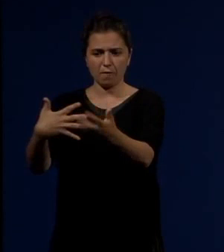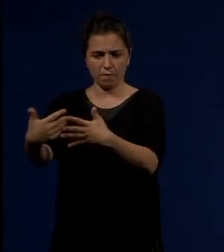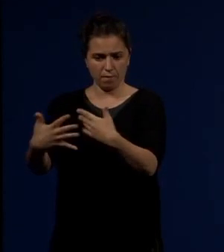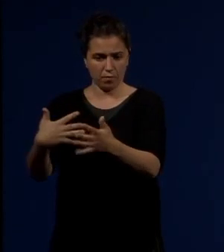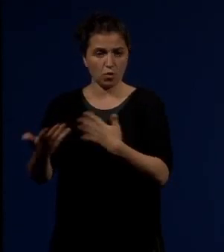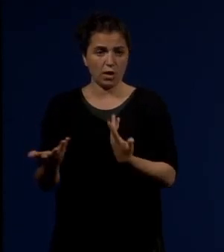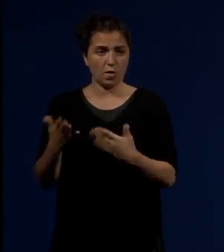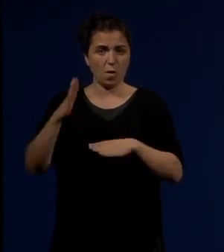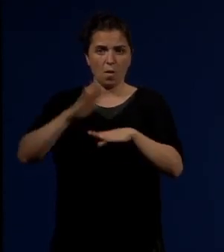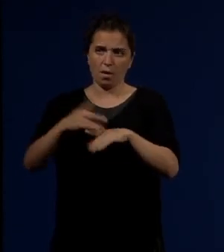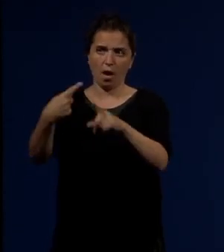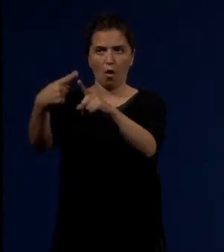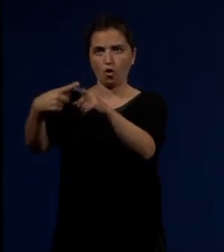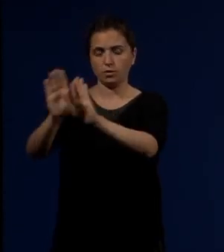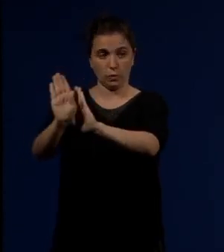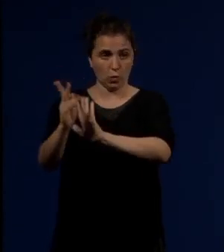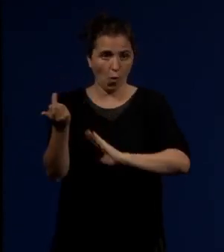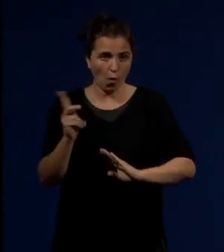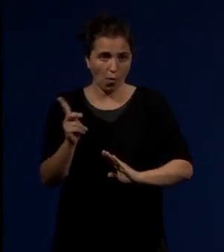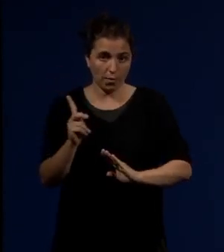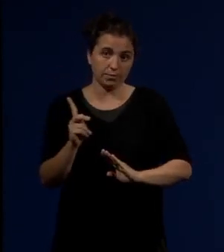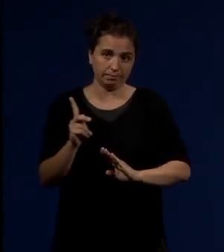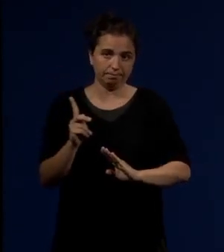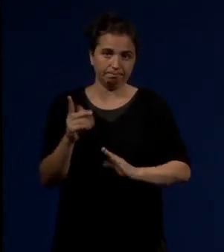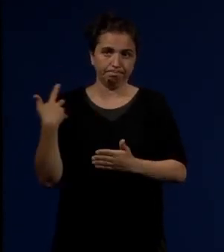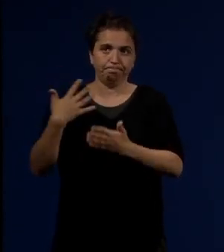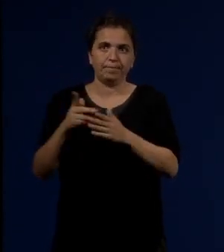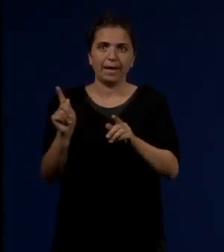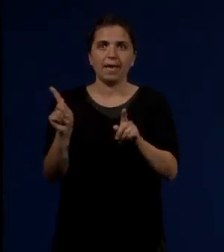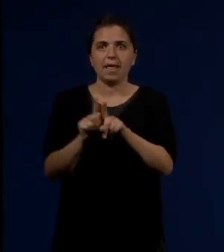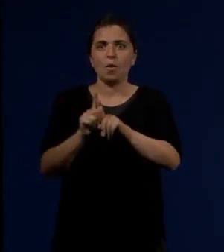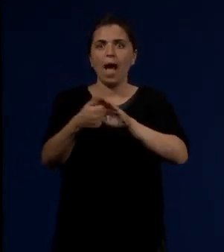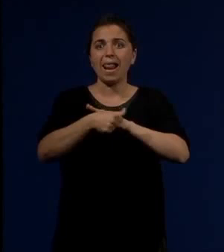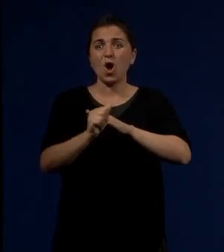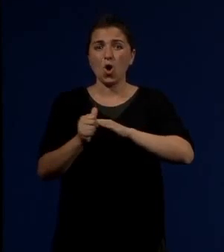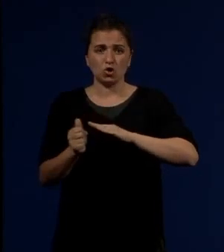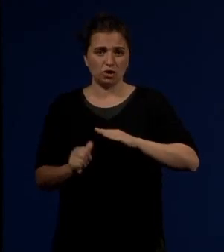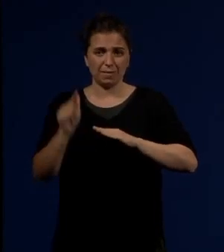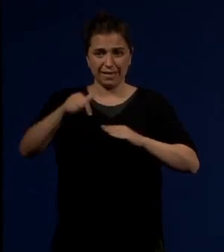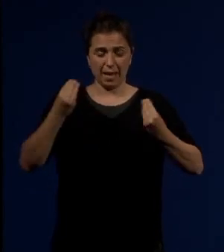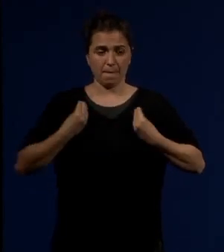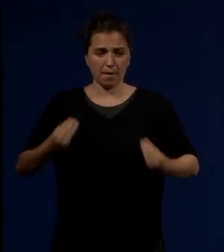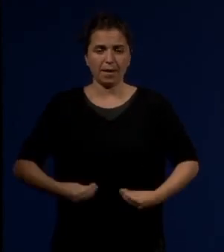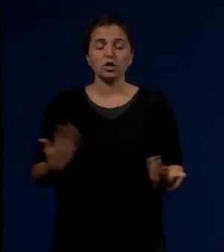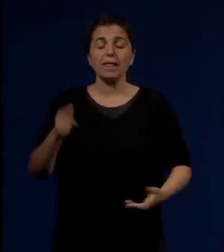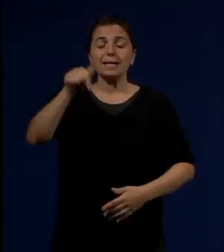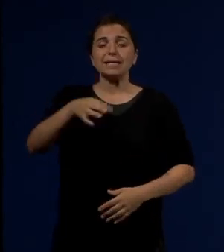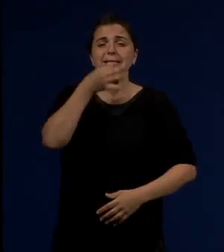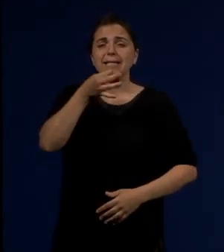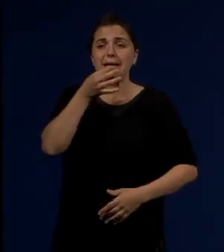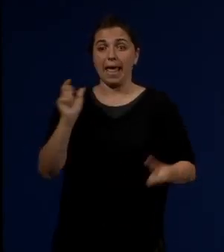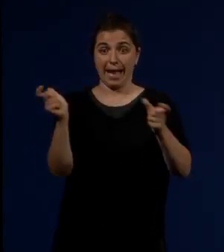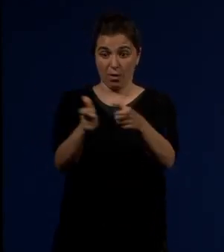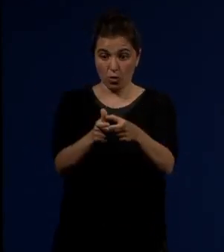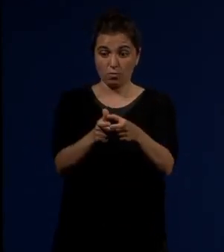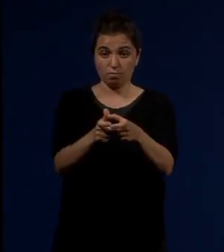que non sigan pasando cousas, non volvan a pasar cousas como as conservas de Viveiro. Finalmente, e esta tarde tuvemos unha reunión